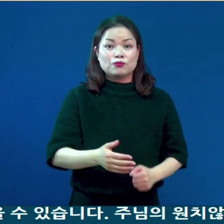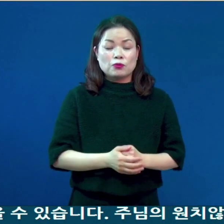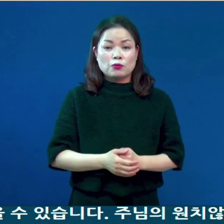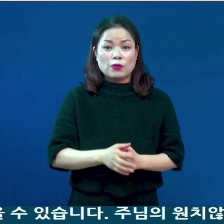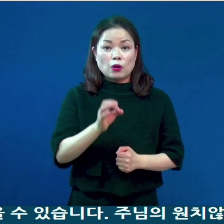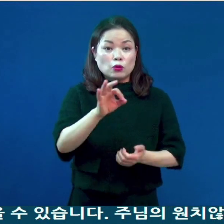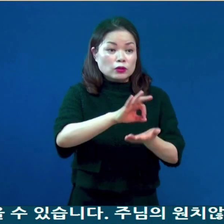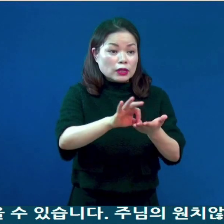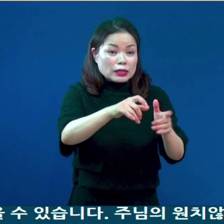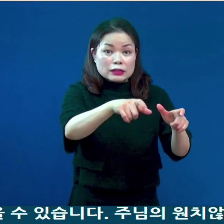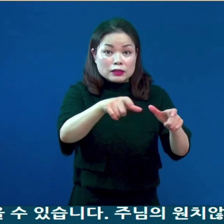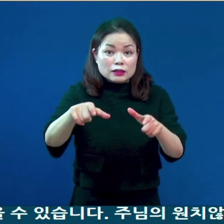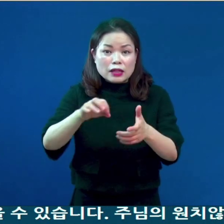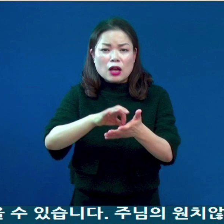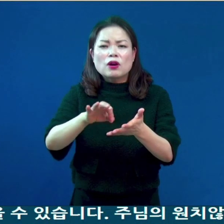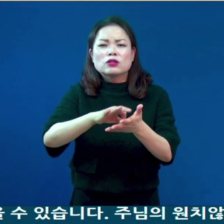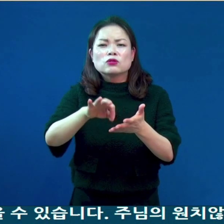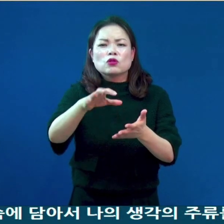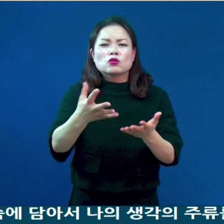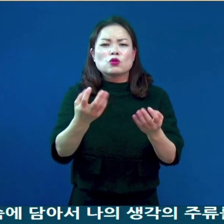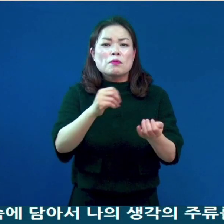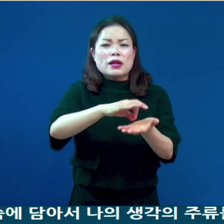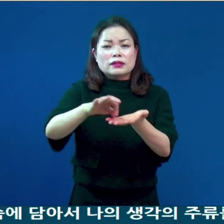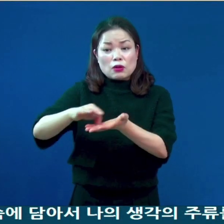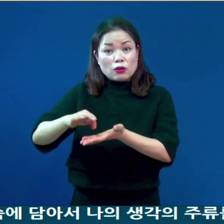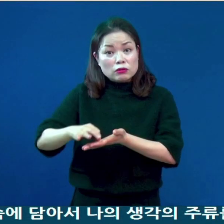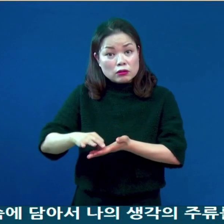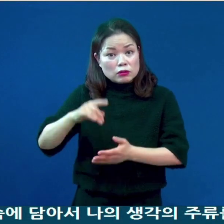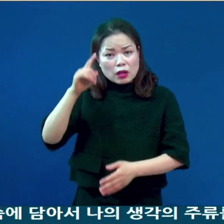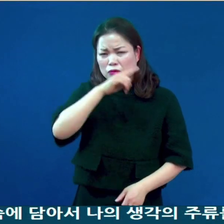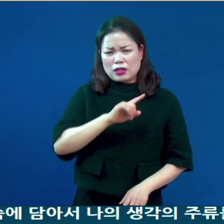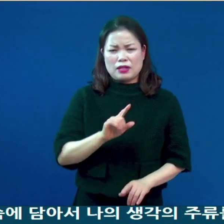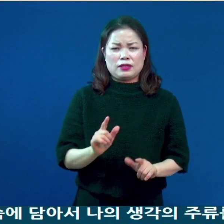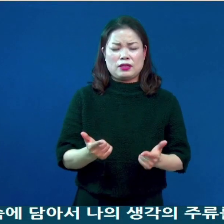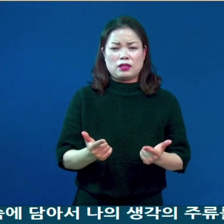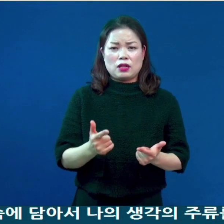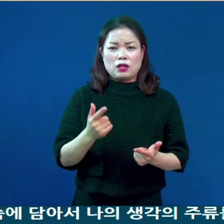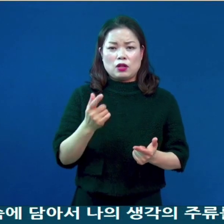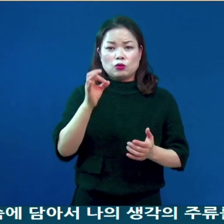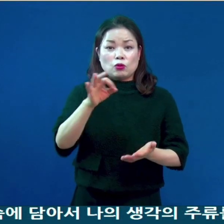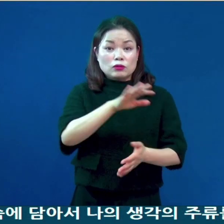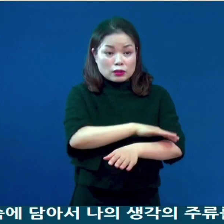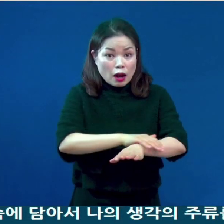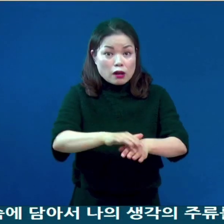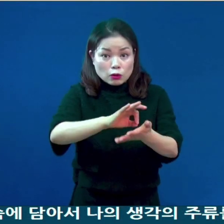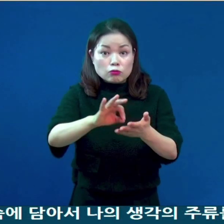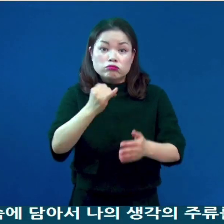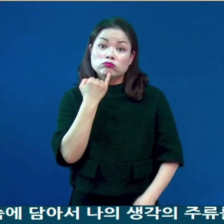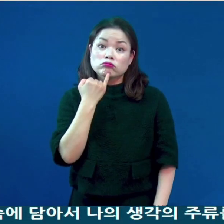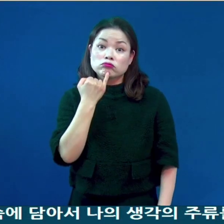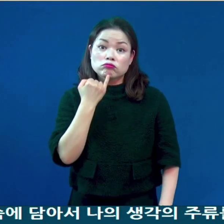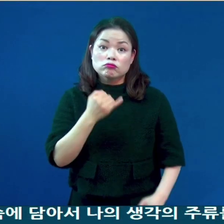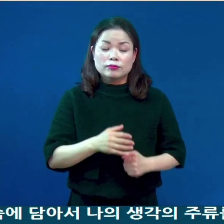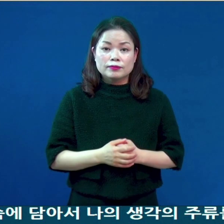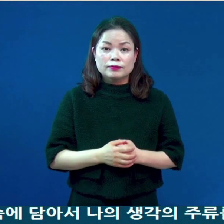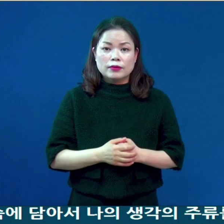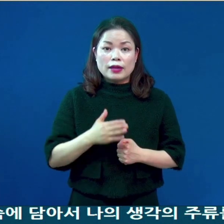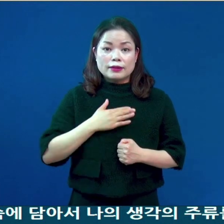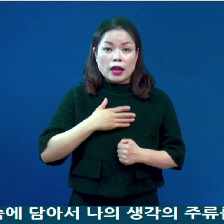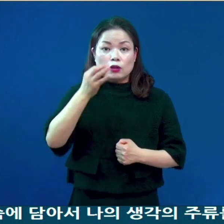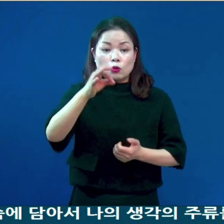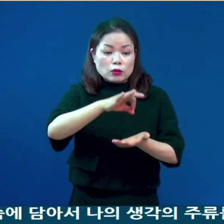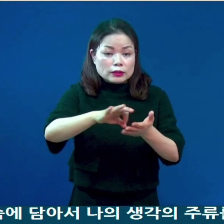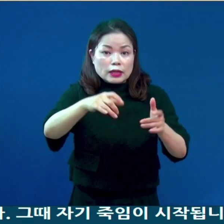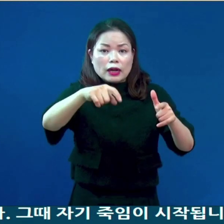여러분, 돈을 쓰는 영역도요, 돈을 많이 쓰는 거 그 자체가 나쁜 게 아닙니다. 돈을 잘 쓰면 좋은 거죠. 내가 돈을